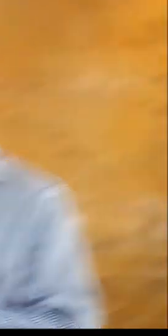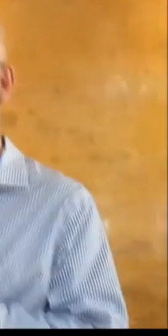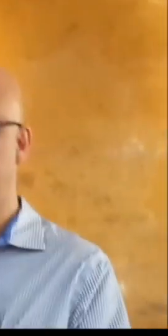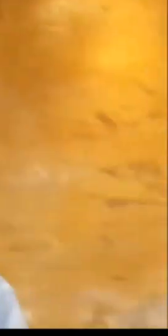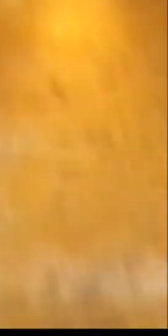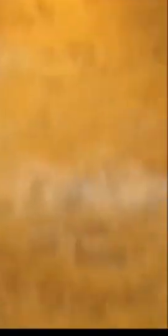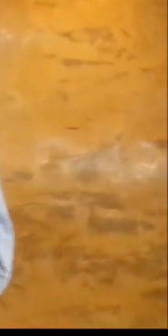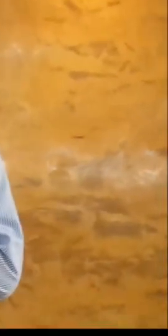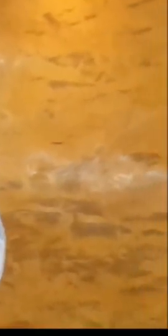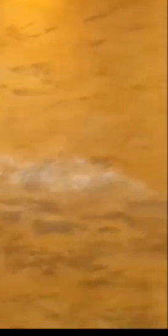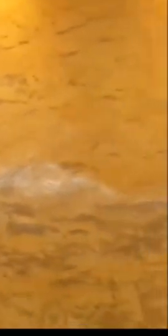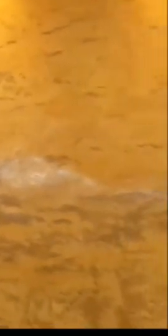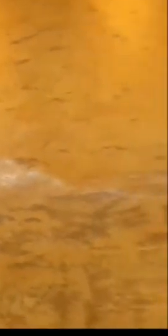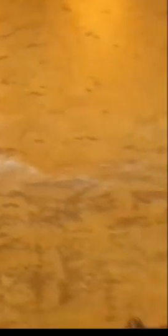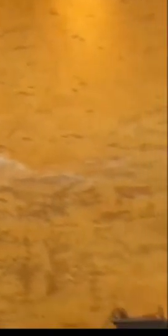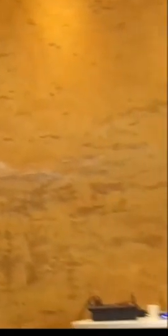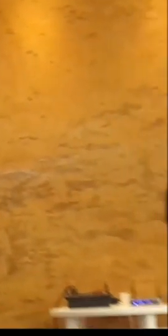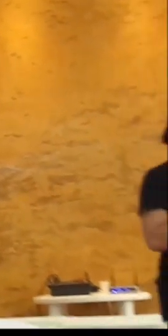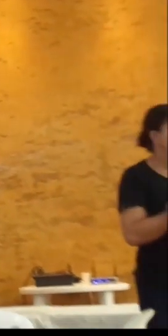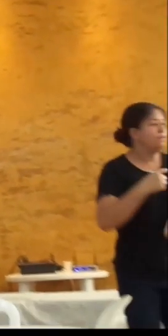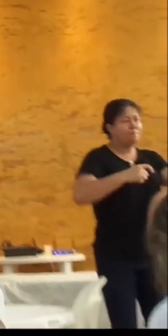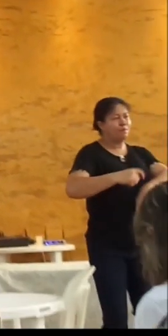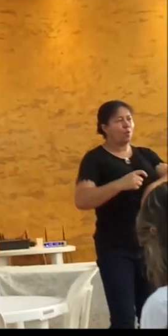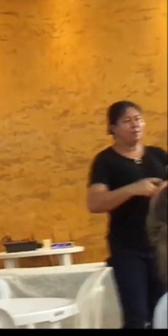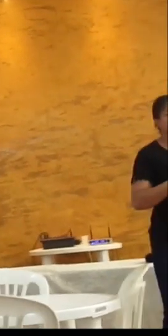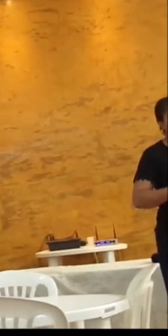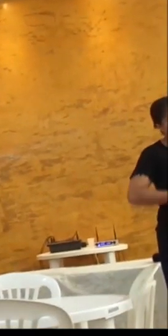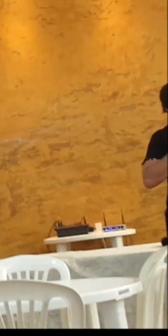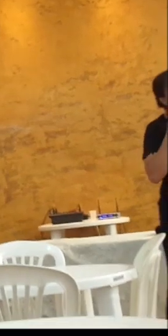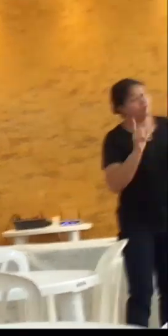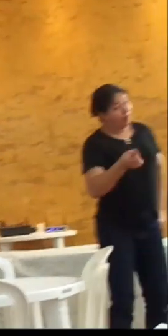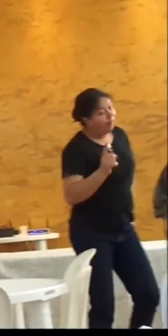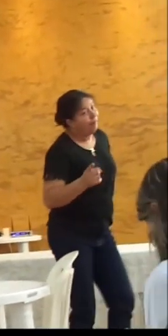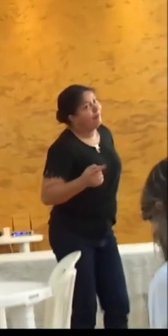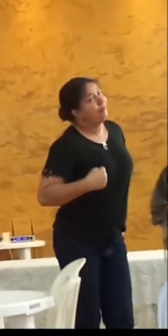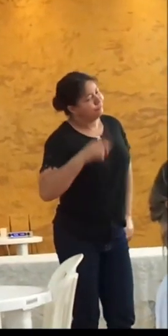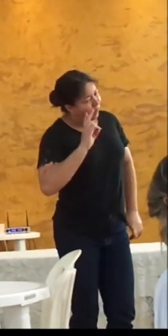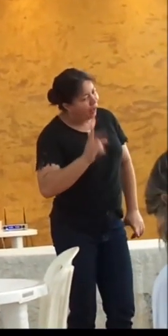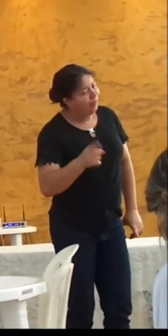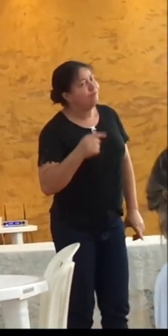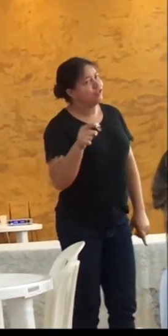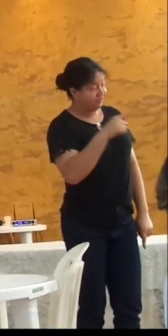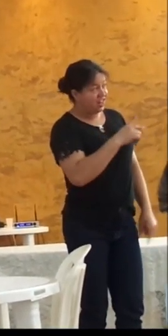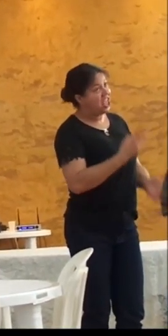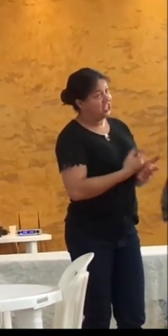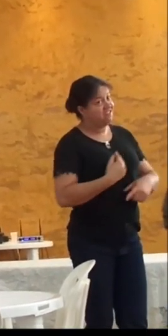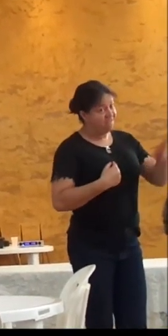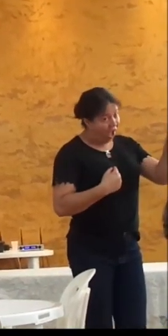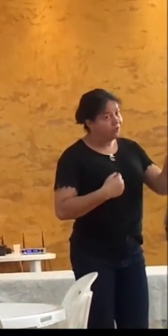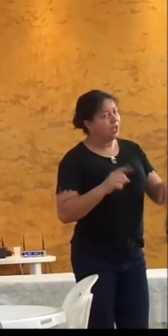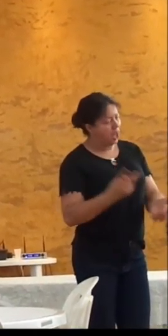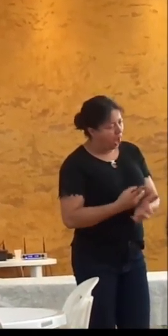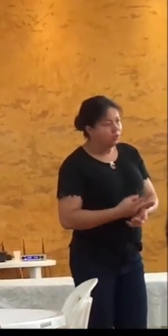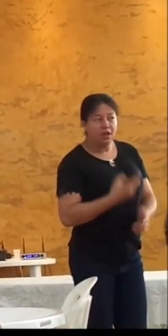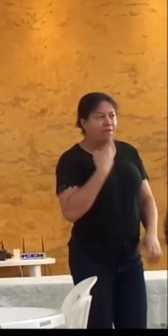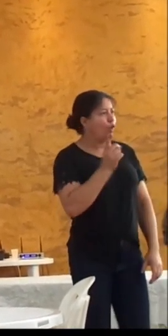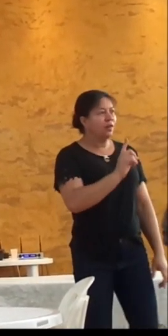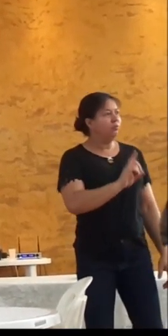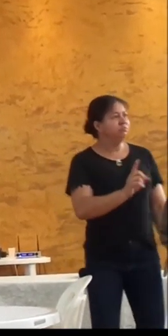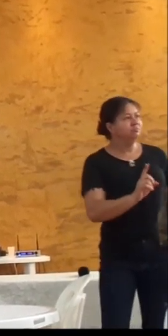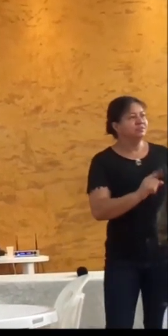filho. Ele não fez aquele momento assim: eu te disse, mas eu te disse, eu te falei, você ia dar errado.